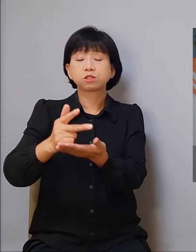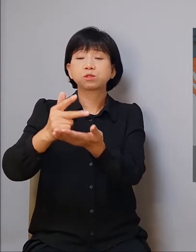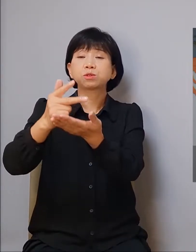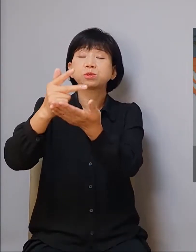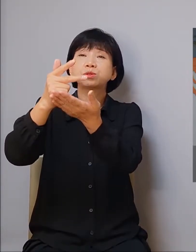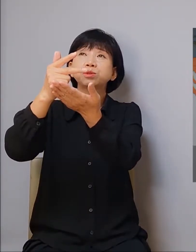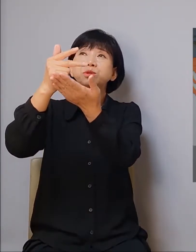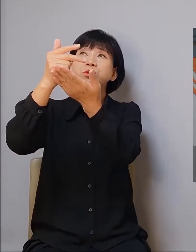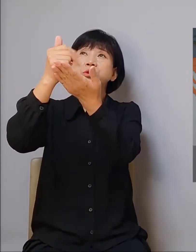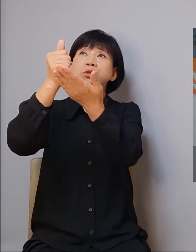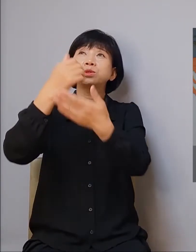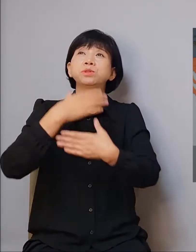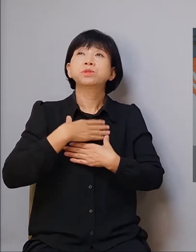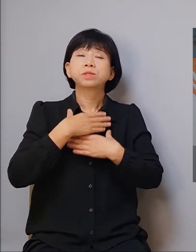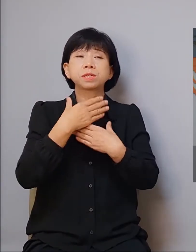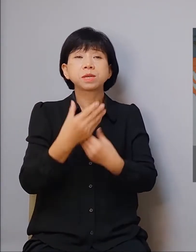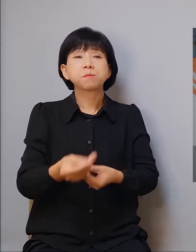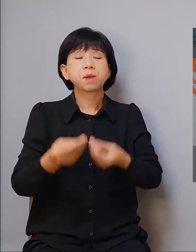사랑의